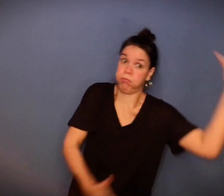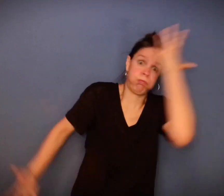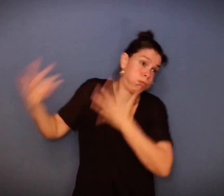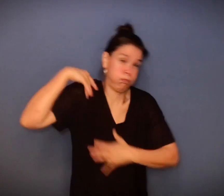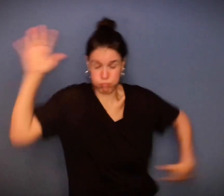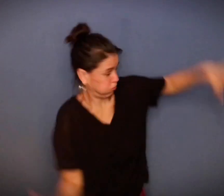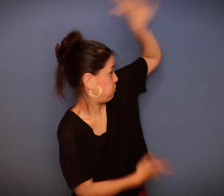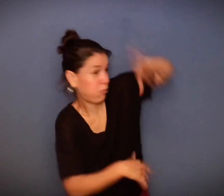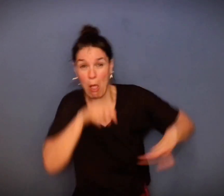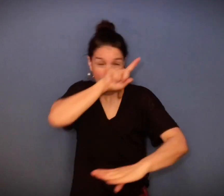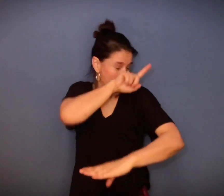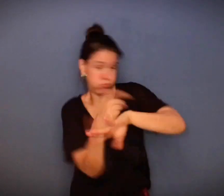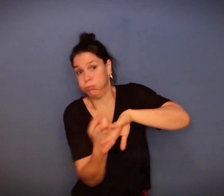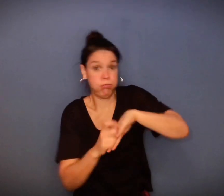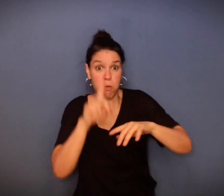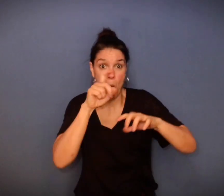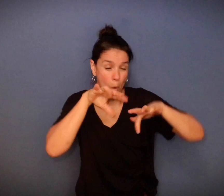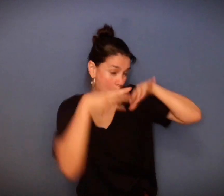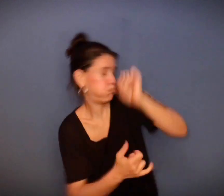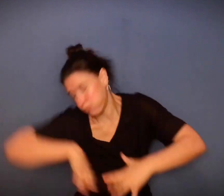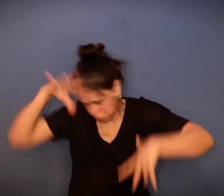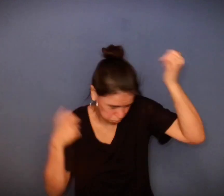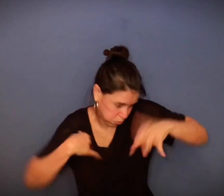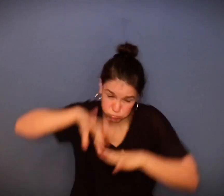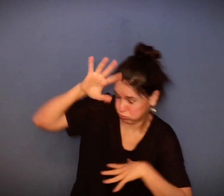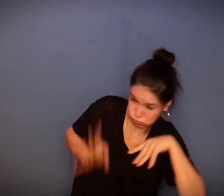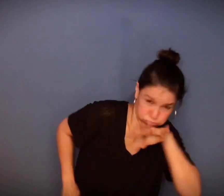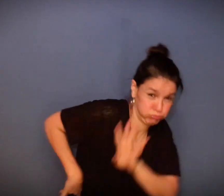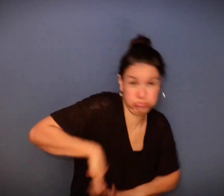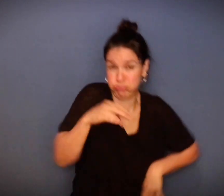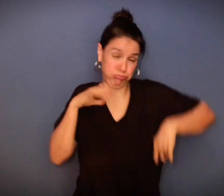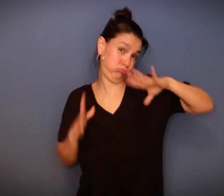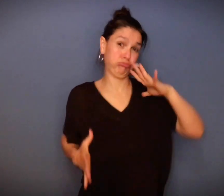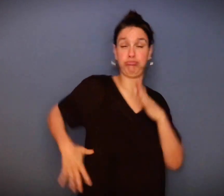Il vit qu'il était devenu lui-même un cygne.